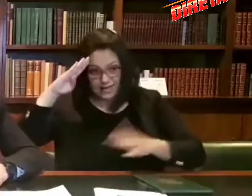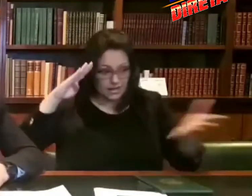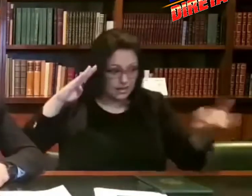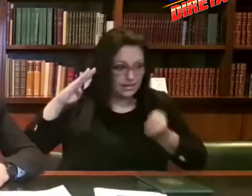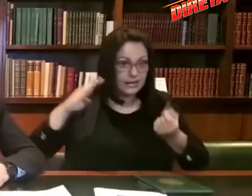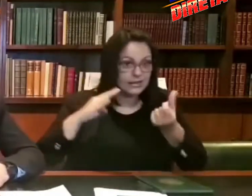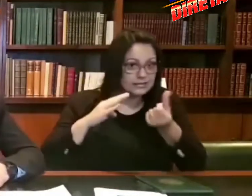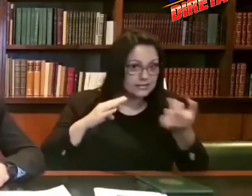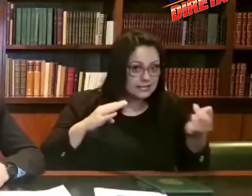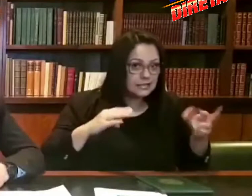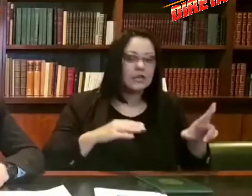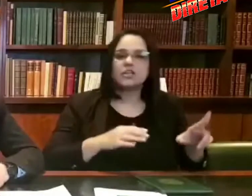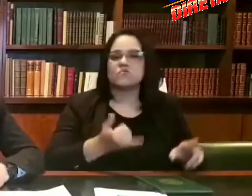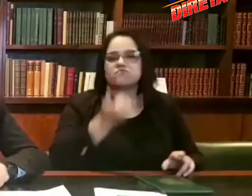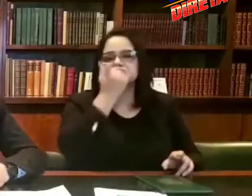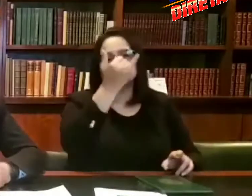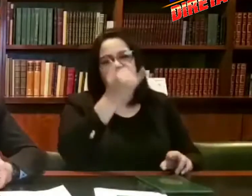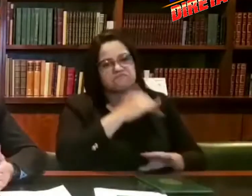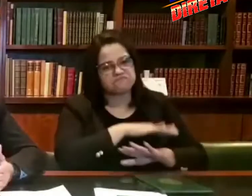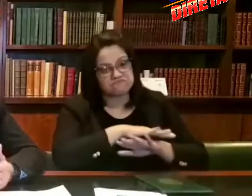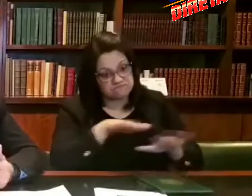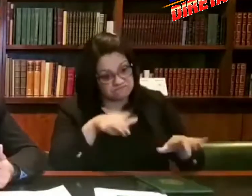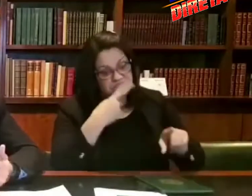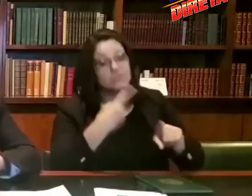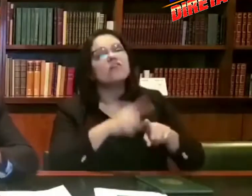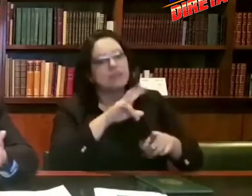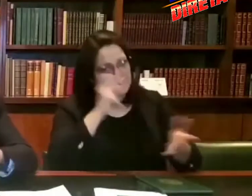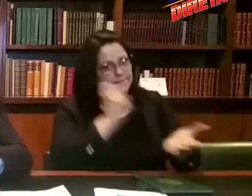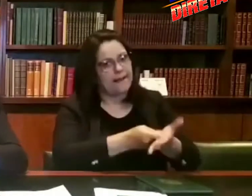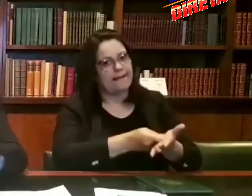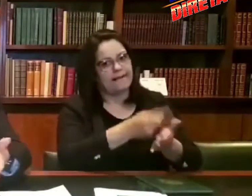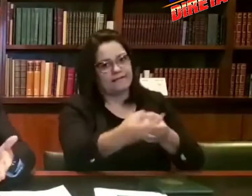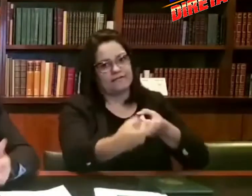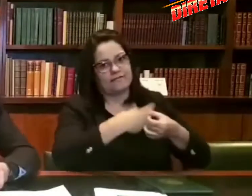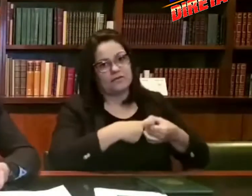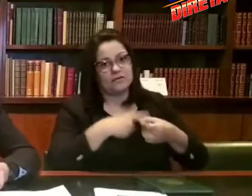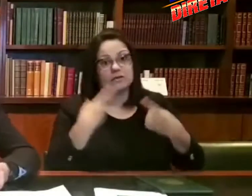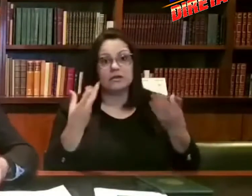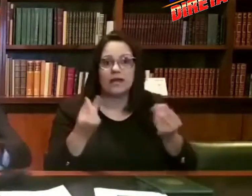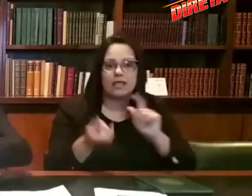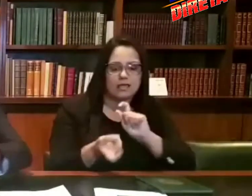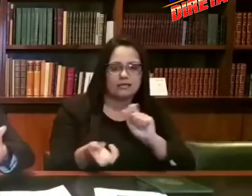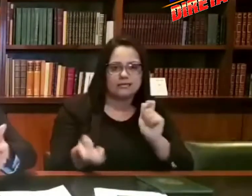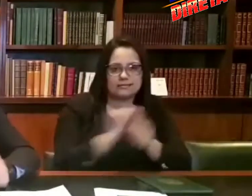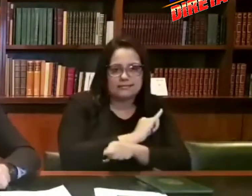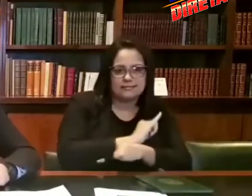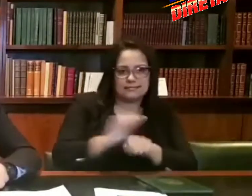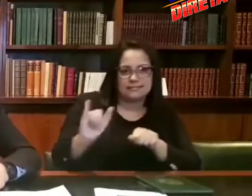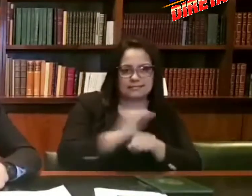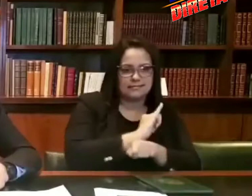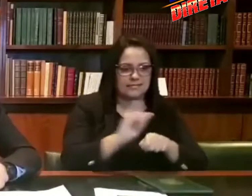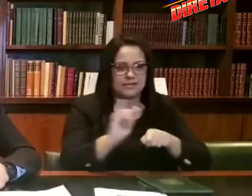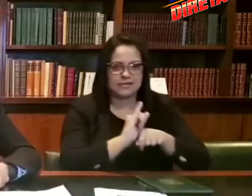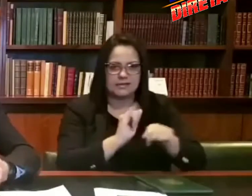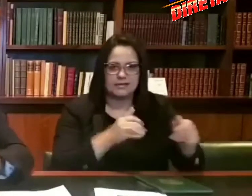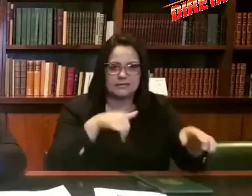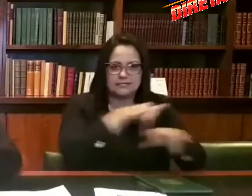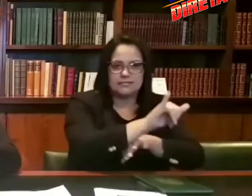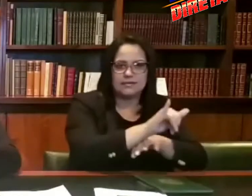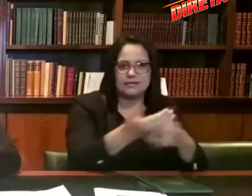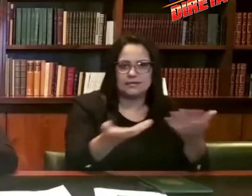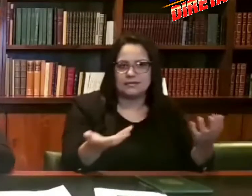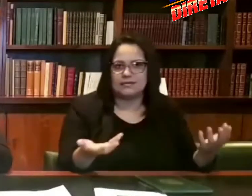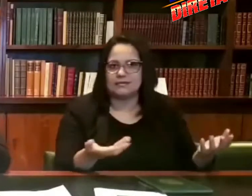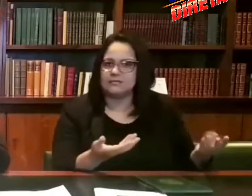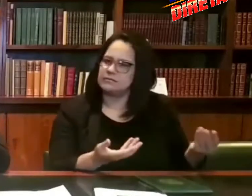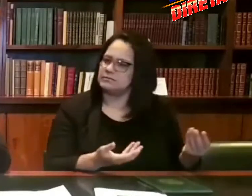preço um pouco alto no tocante, porque é uma medida que tentou burlar. Tentou burlar aí a legislação. Por